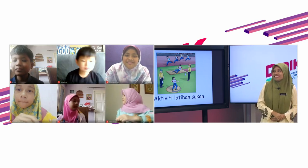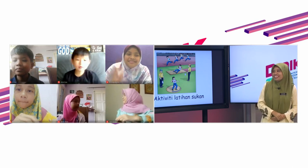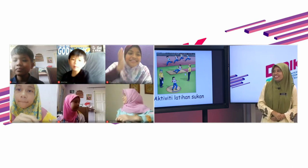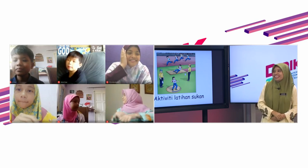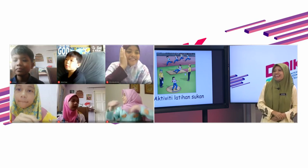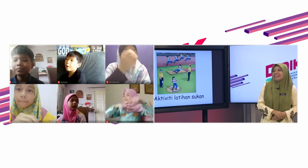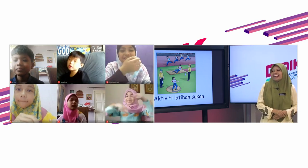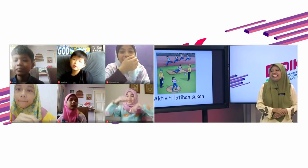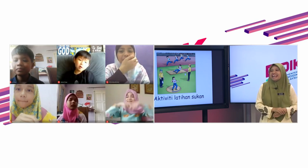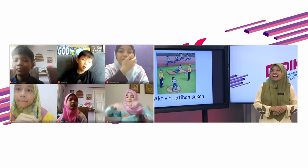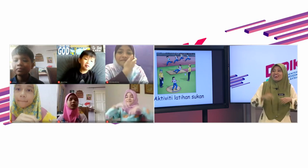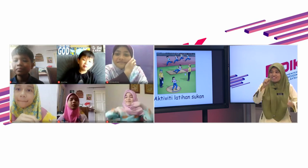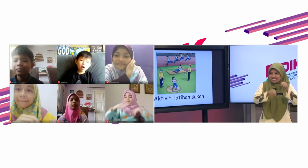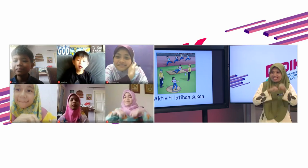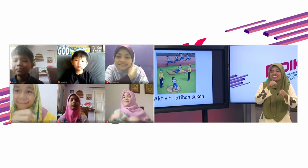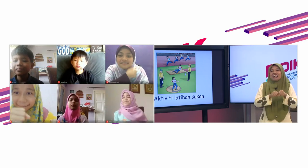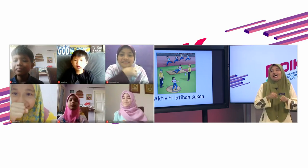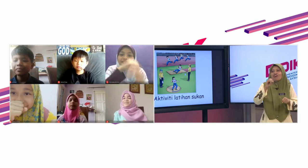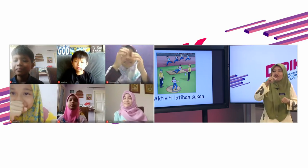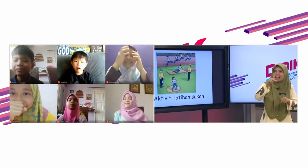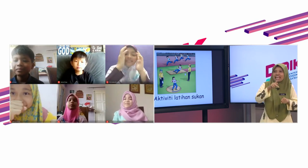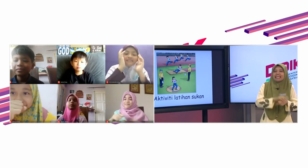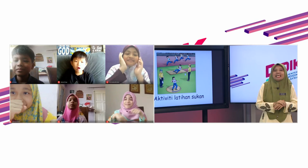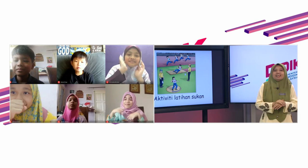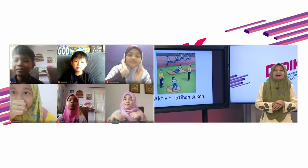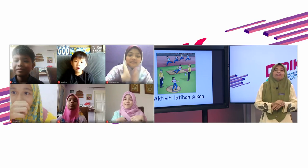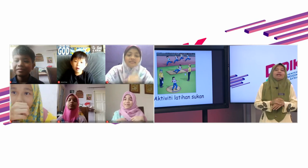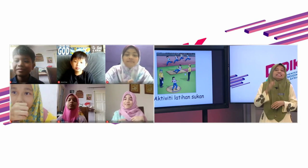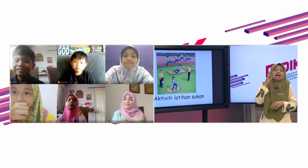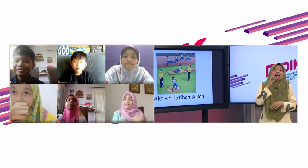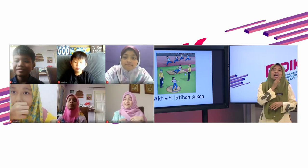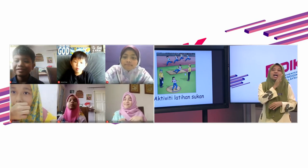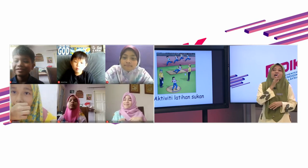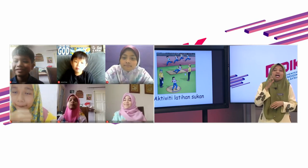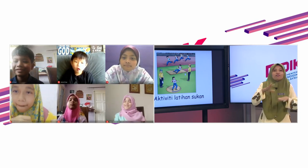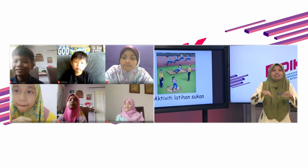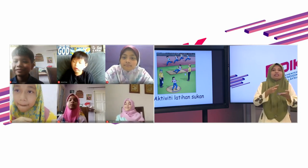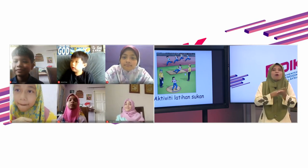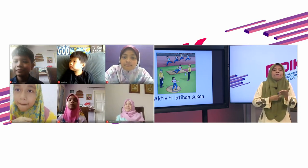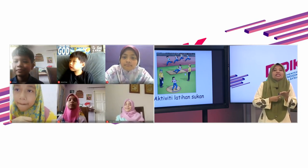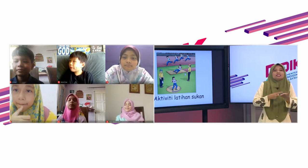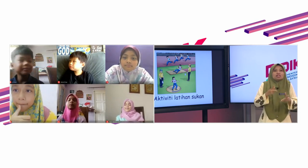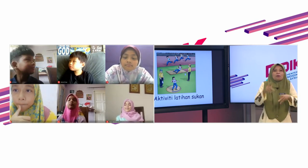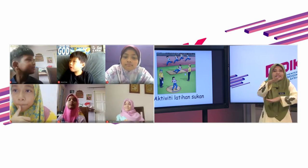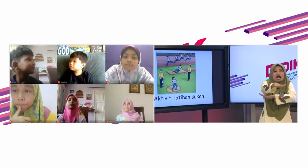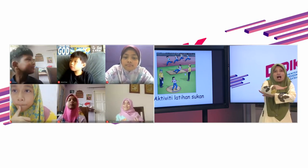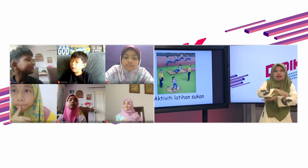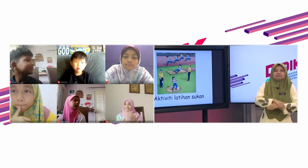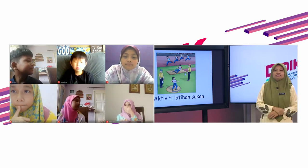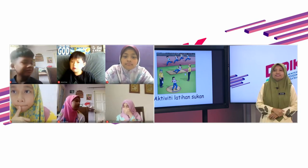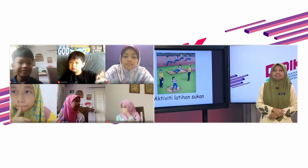Mariam cuma. Main basikal juga. Okey. Fariza? Fariza buat apa kalau